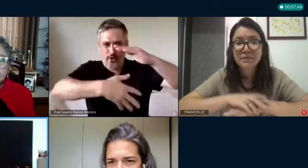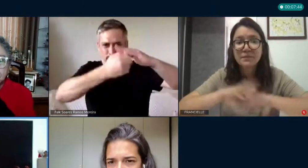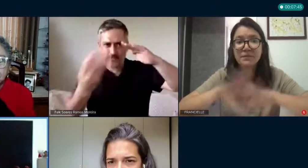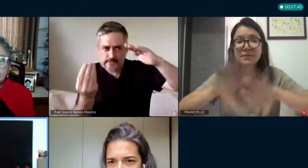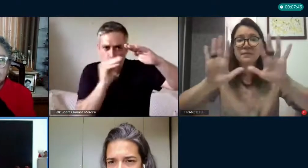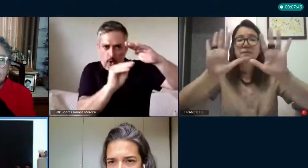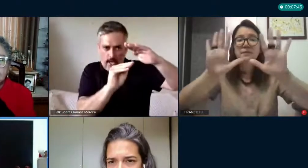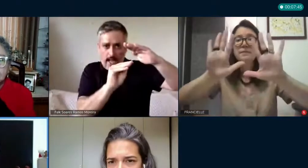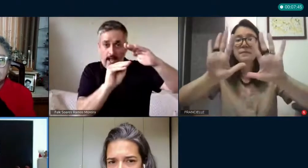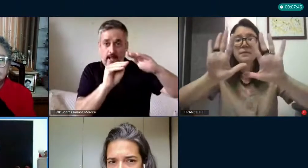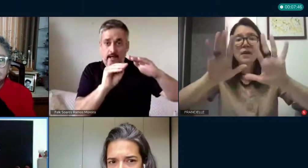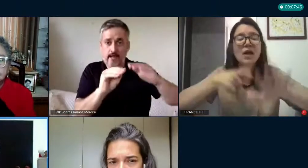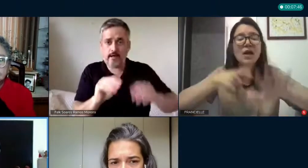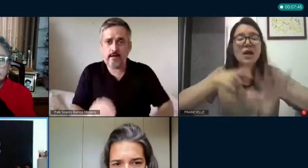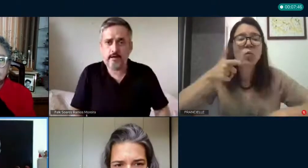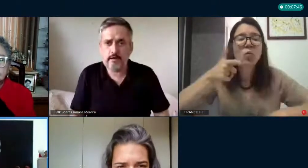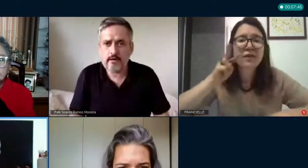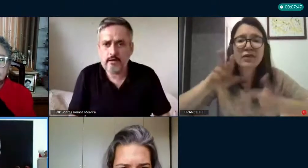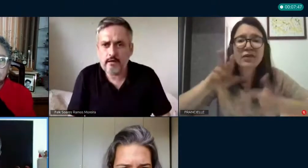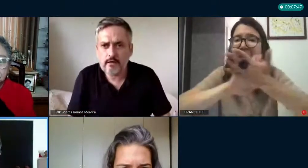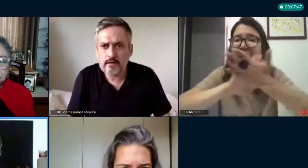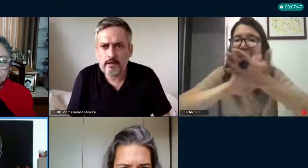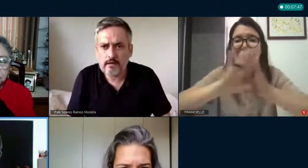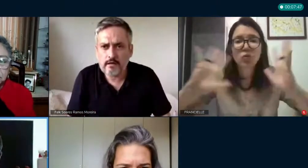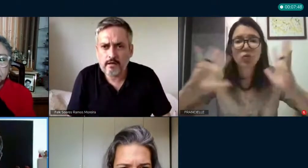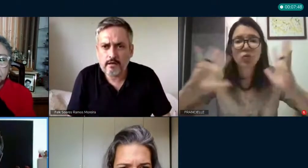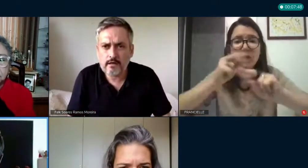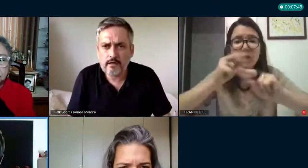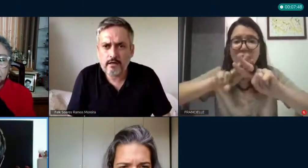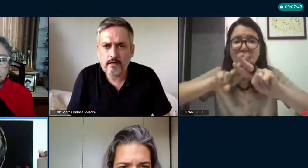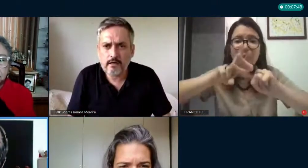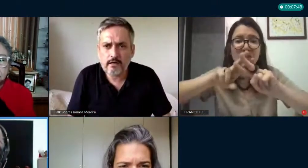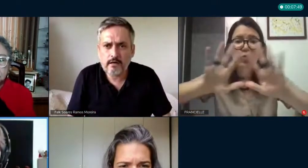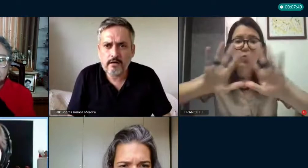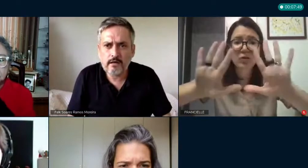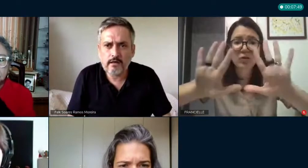Sim, sobre essa questão de colocar a nota de rodapé.